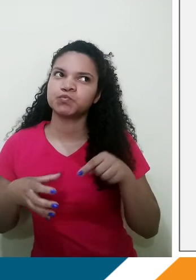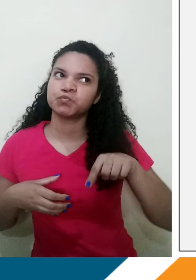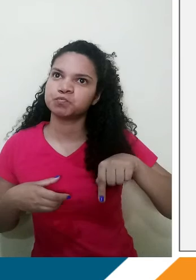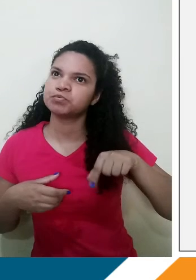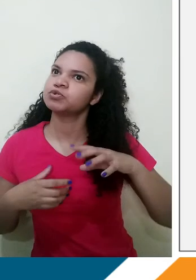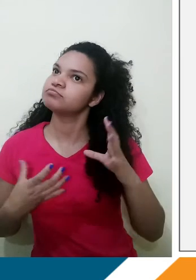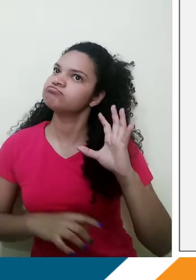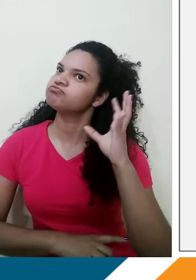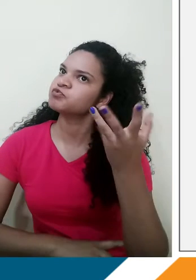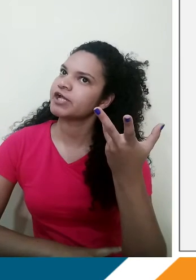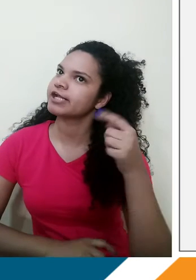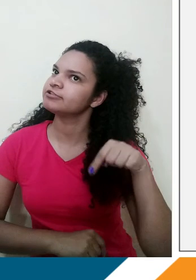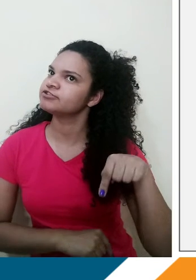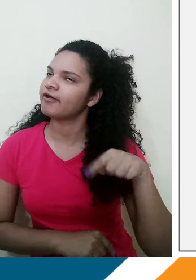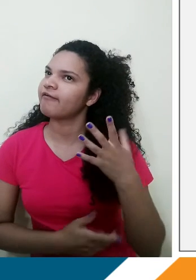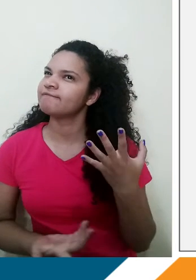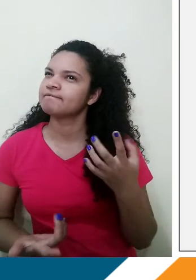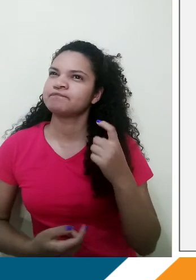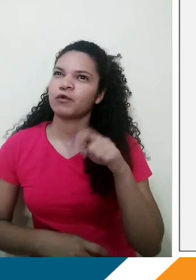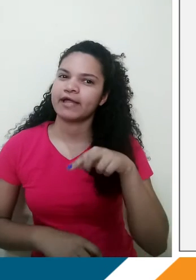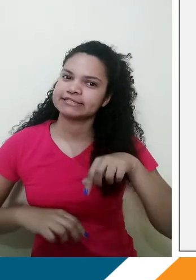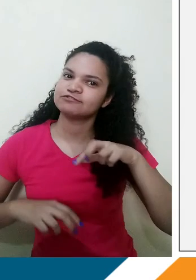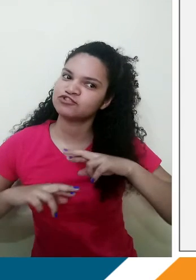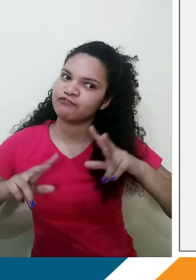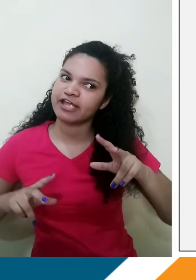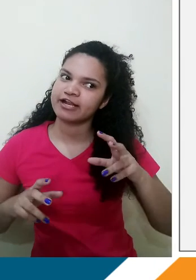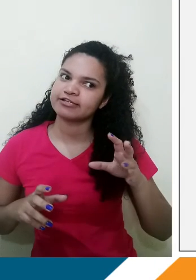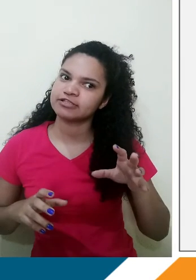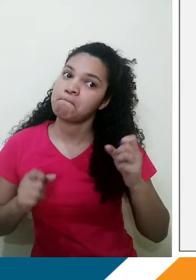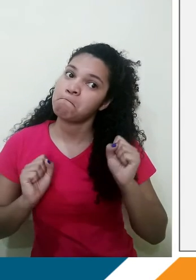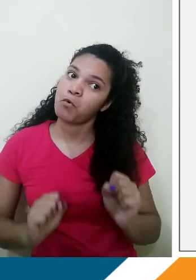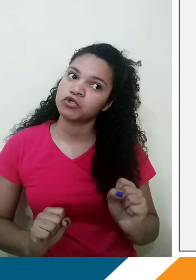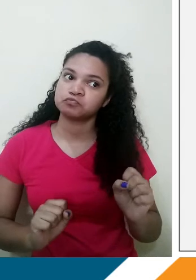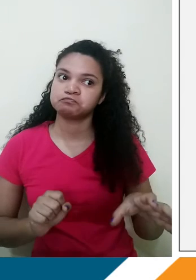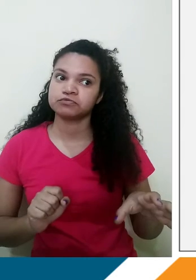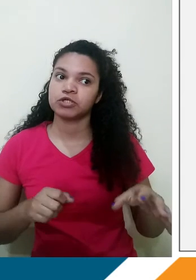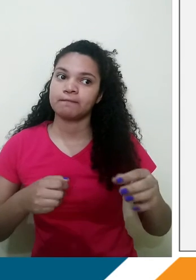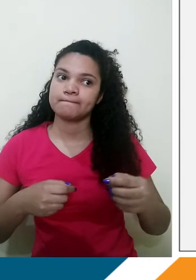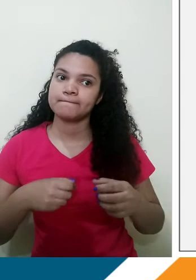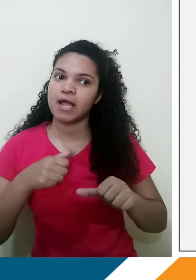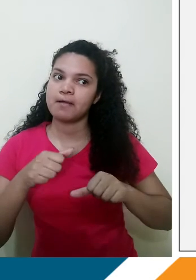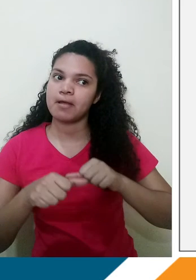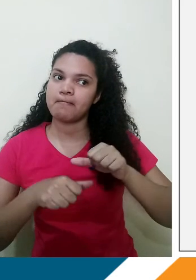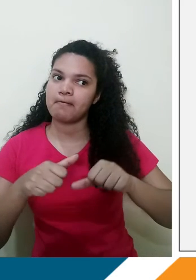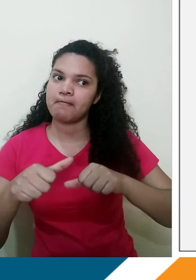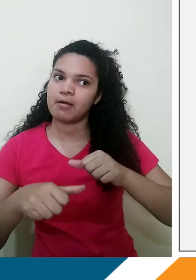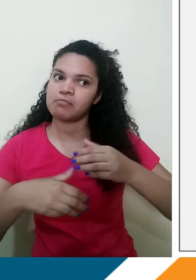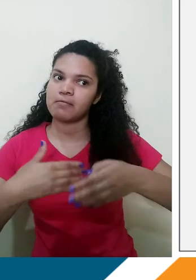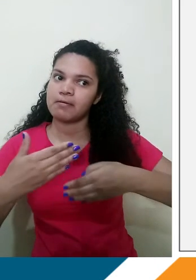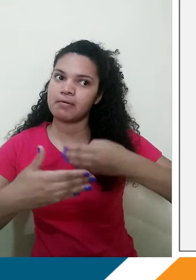então, eram acumuladas e novas espécies eram formadas. Isso caracteriza a evolução,